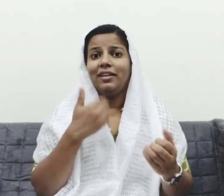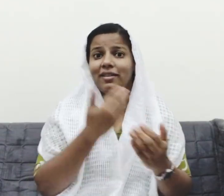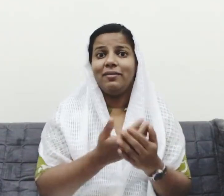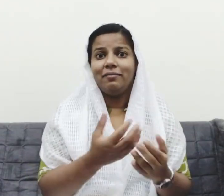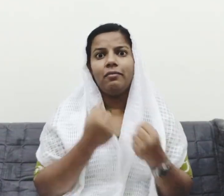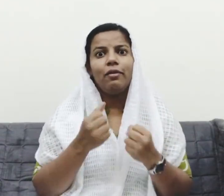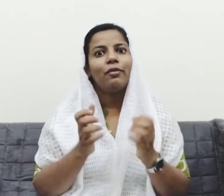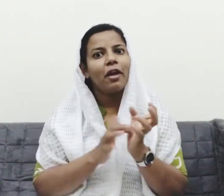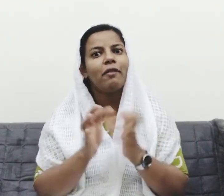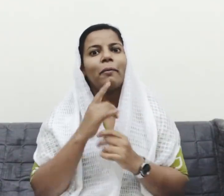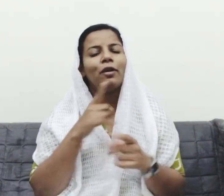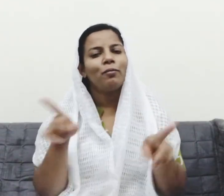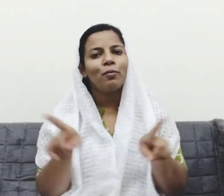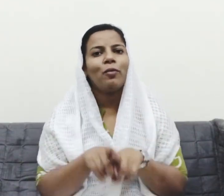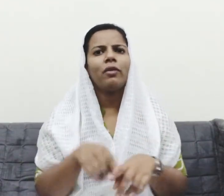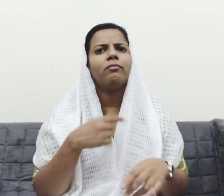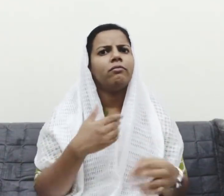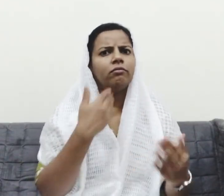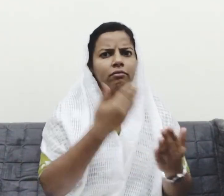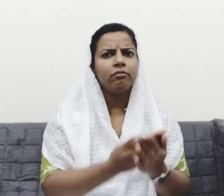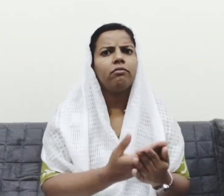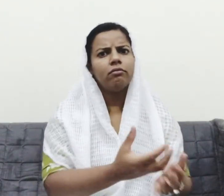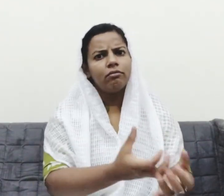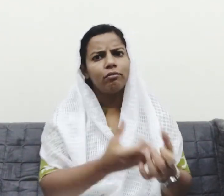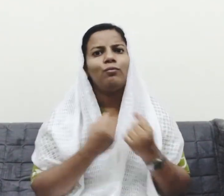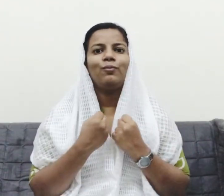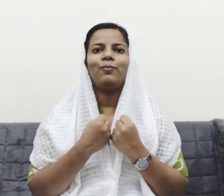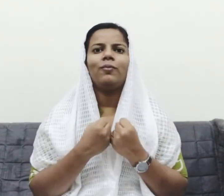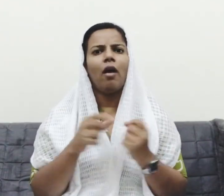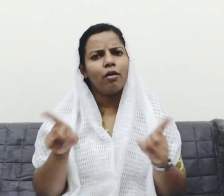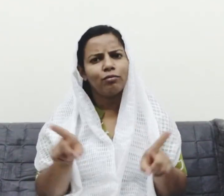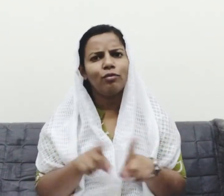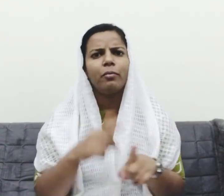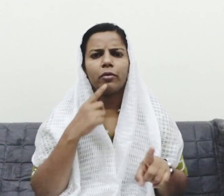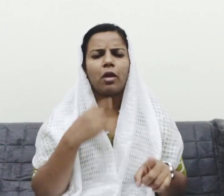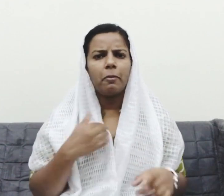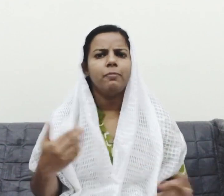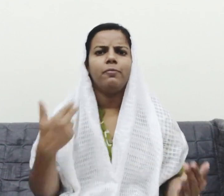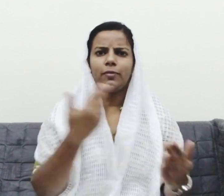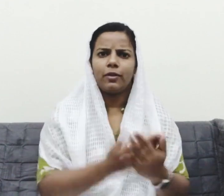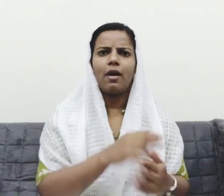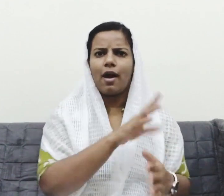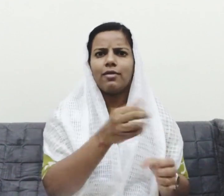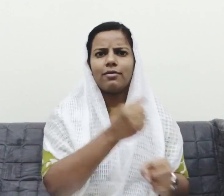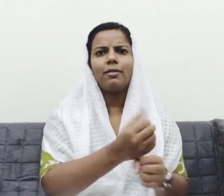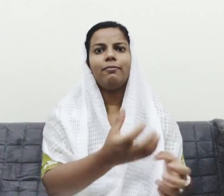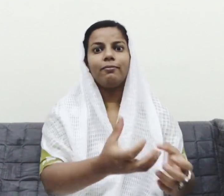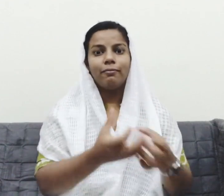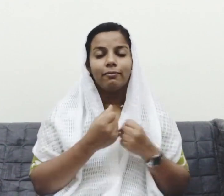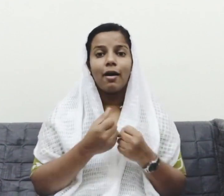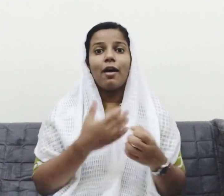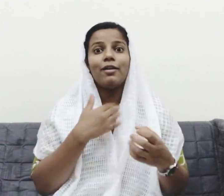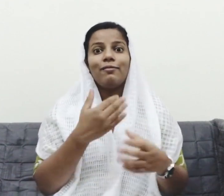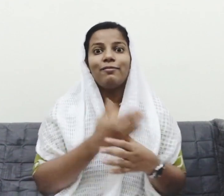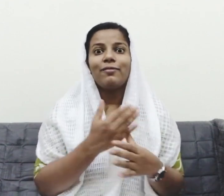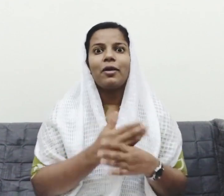കർത്താവ് പറഞ്ഞ വാക്ക് തന്നെ പുള്ളി പറഞ്ഞു. കർത്താവ് പറഞ്ഞു നിങ്ങൾ പോയി അവകാശമാക്കാൻ പറഞ്ഞു. കാലേബും പറഞ്ഞു നാം ചെന്ന് കൈവശമാക്കുക, അത് ജയിപ്പാൻ